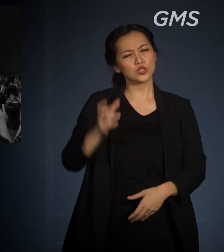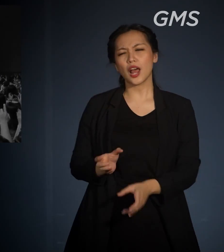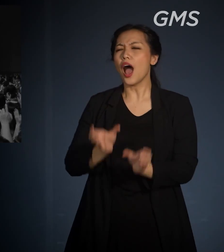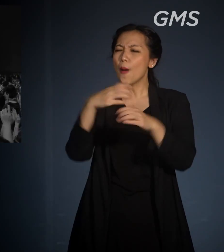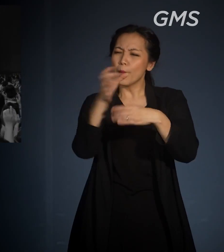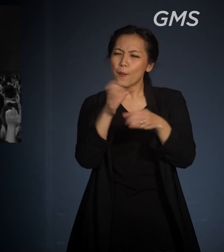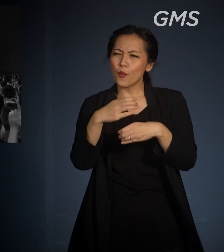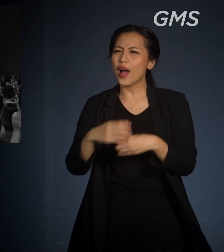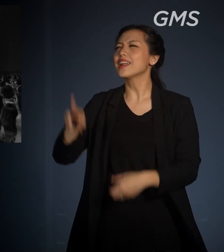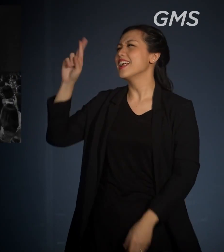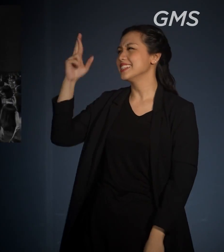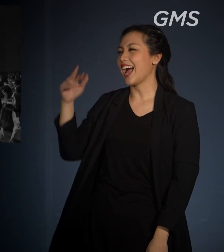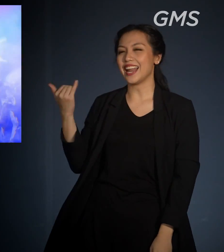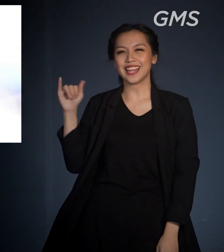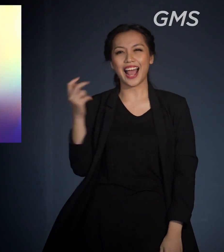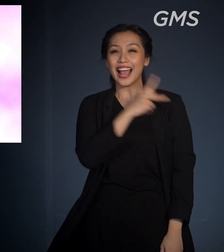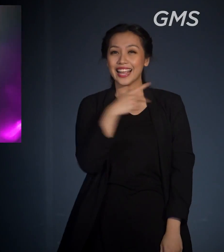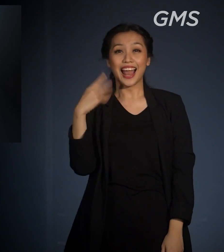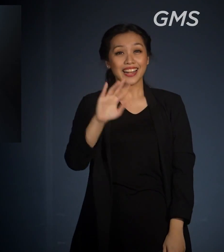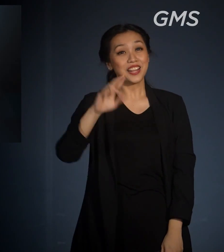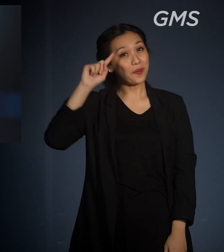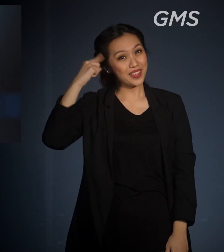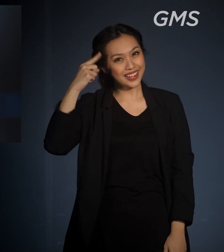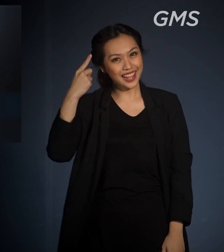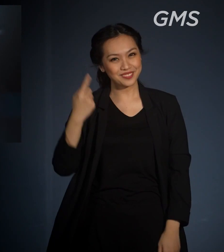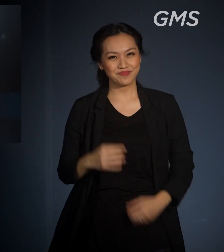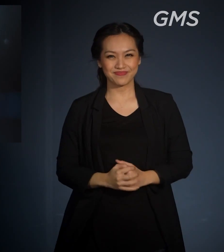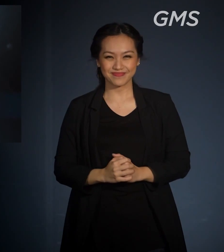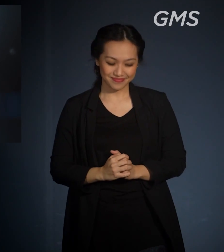belum pernah kita bayangkan.